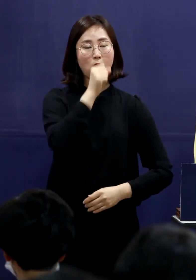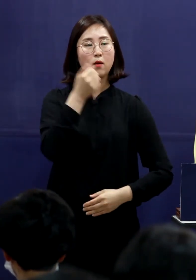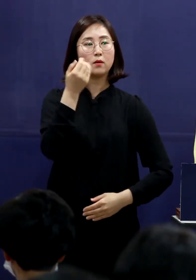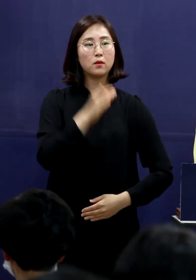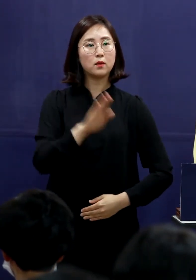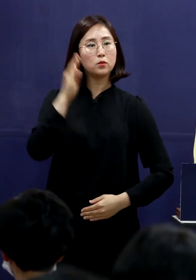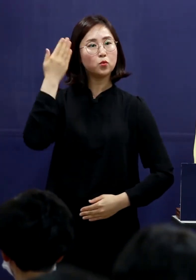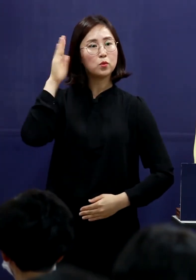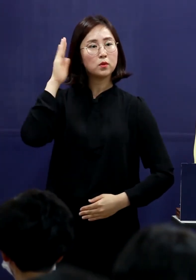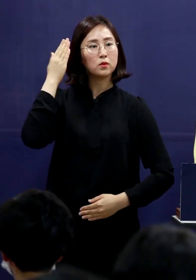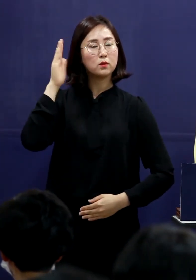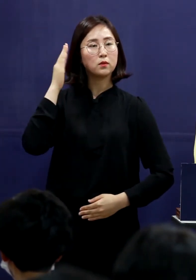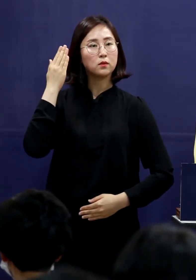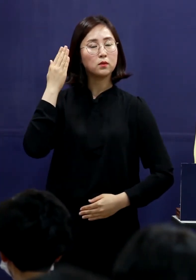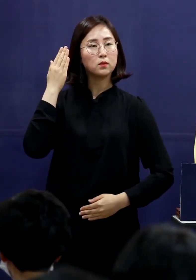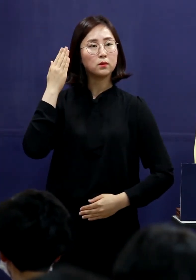이제